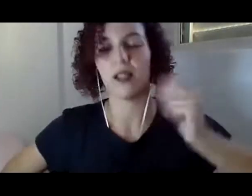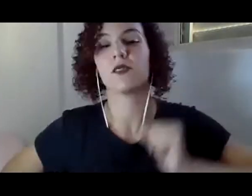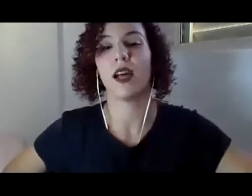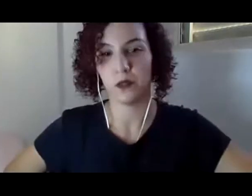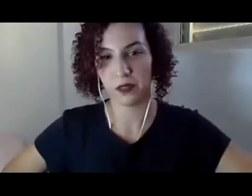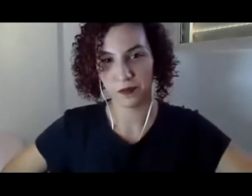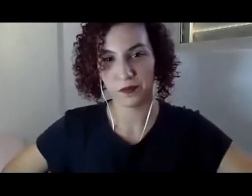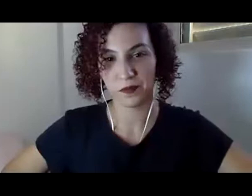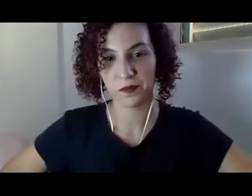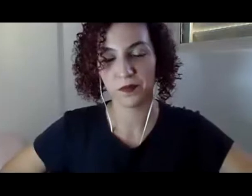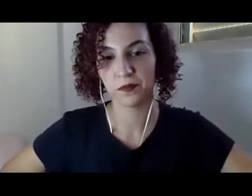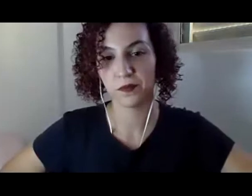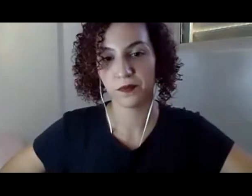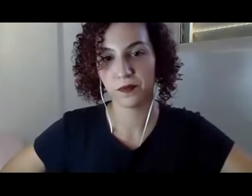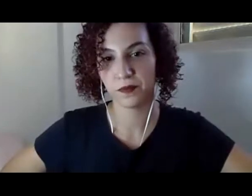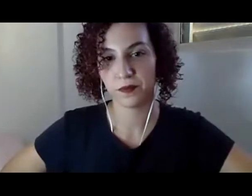Um classificador.